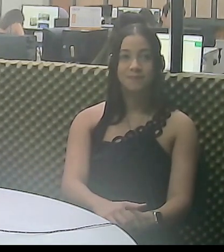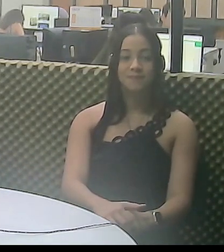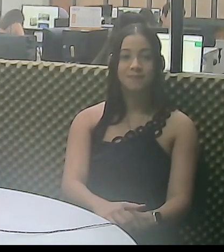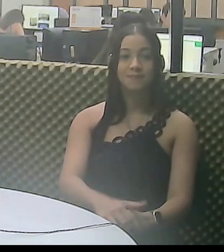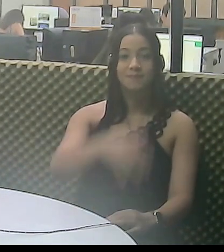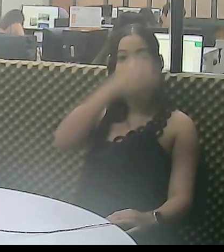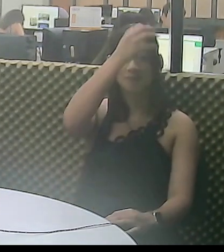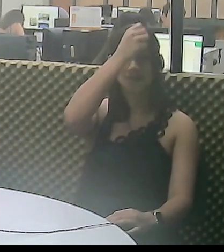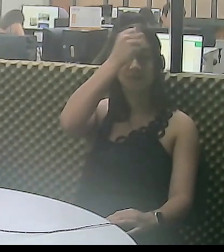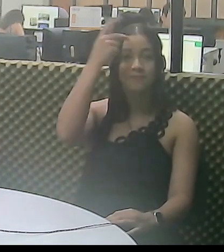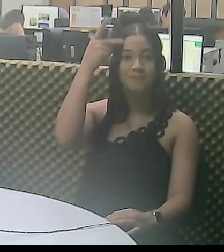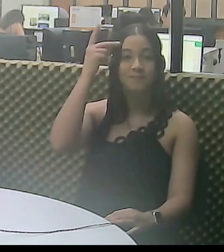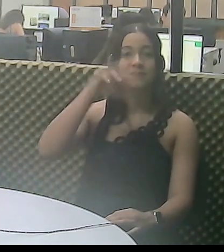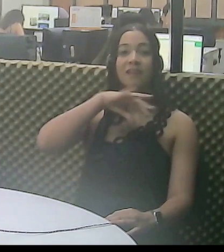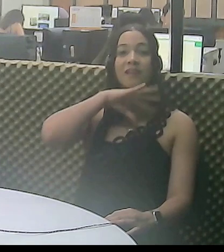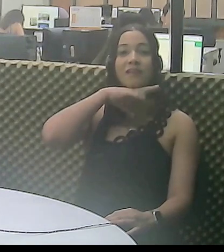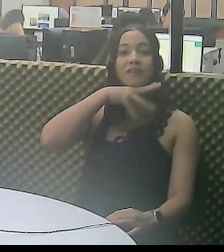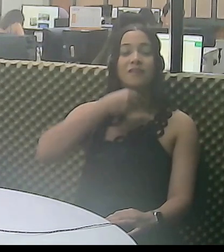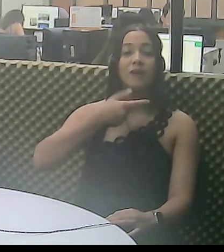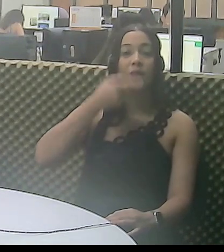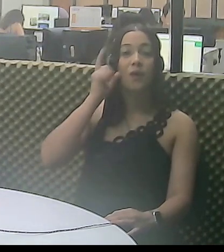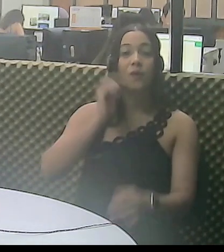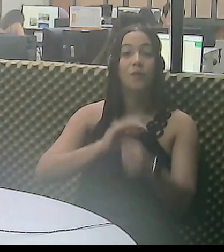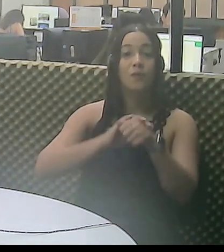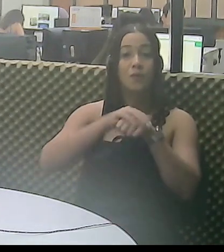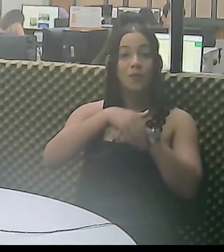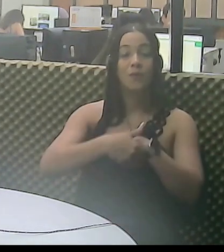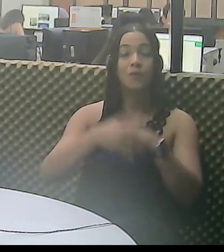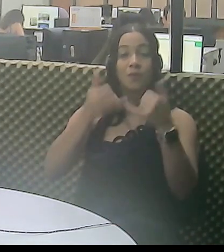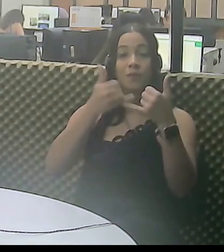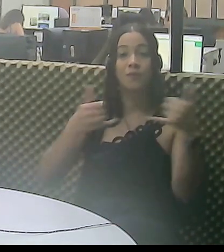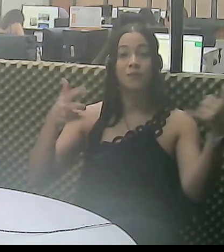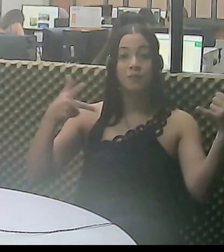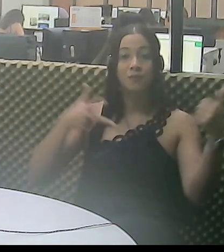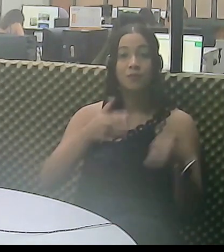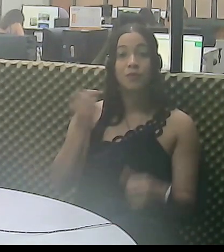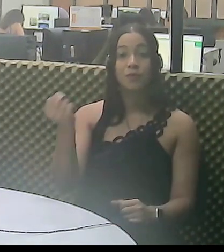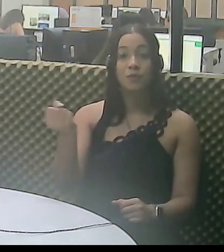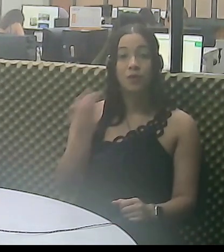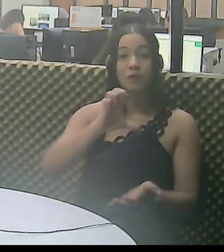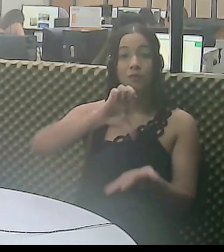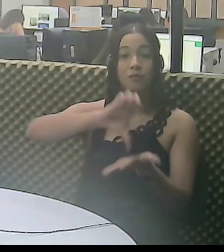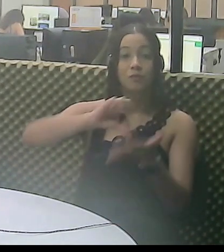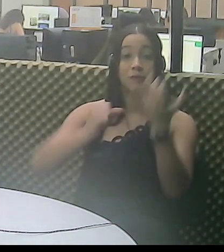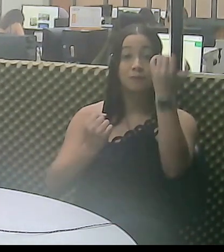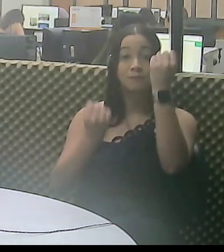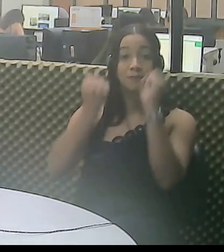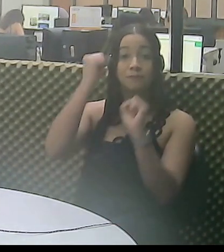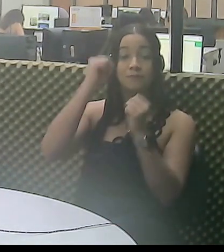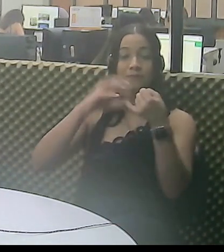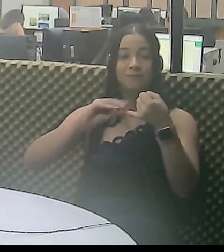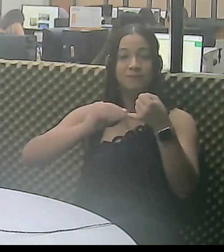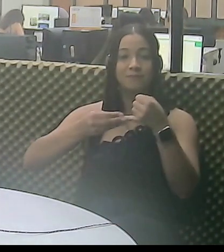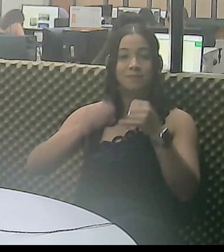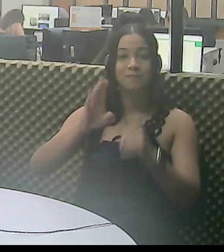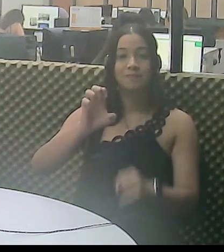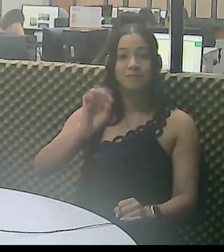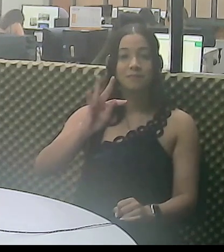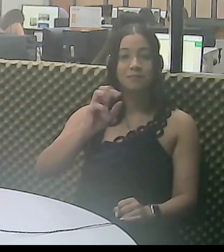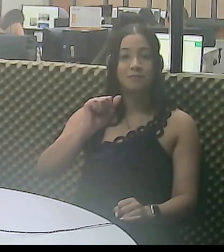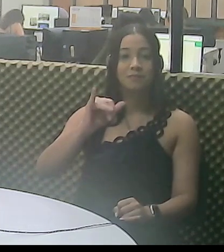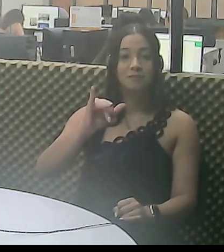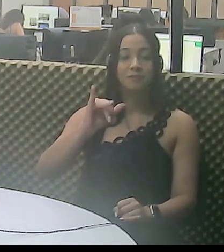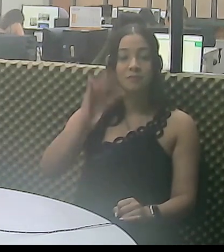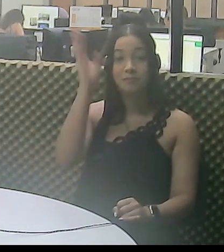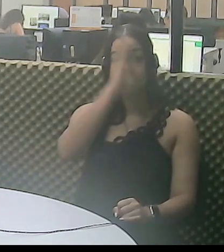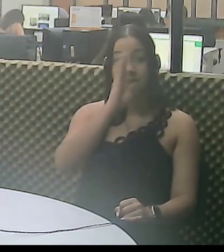O prefeito Odelmo Leão participou na noite de ontem da inauguração da nova unidade de beneficiamento de sementes da Best Way Seeds do